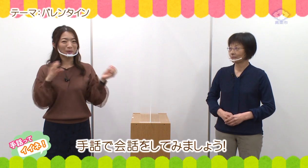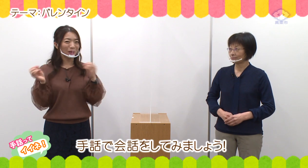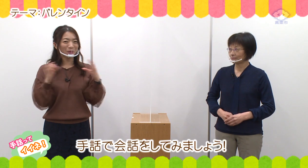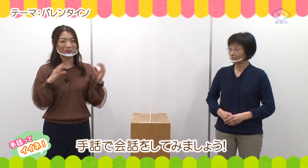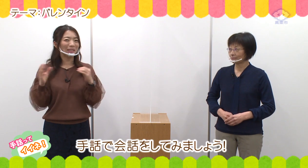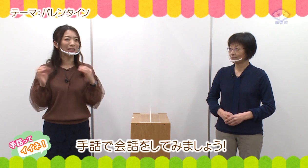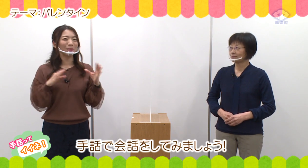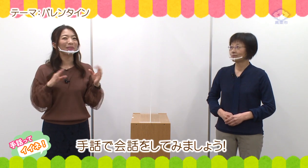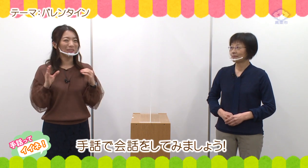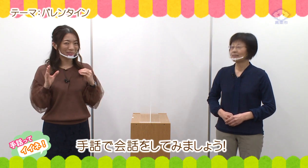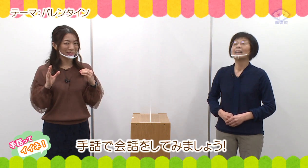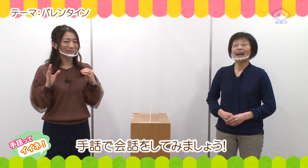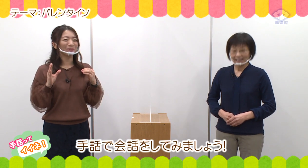話をやってみましょう。 はい、